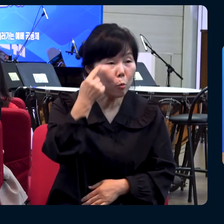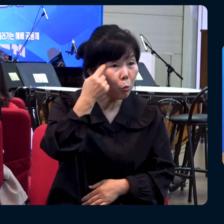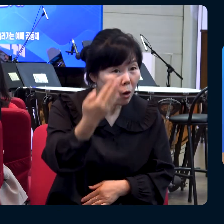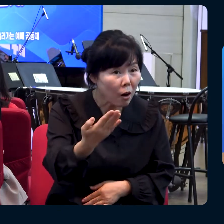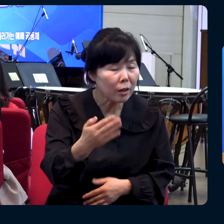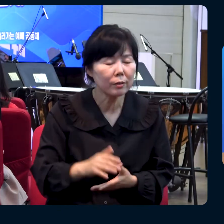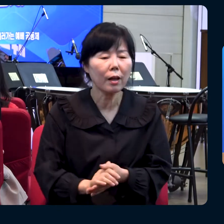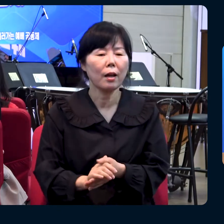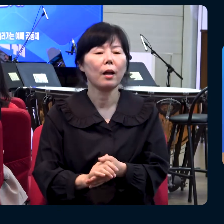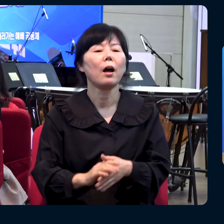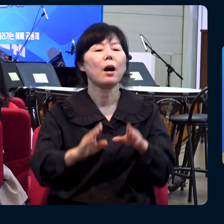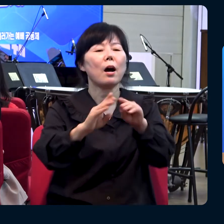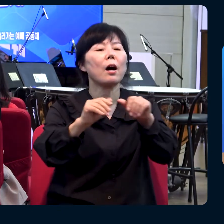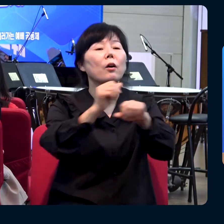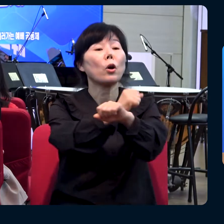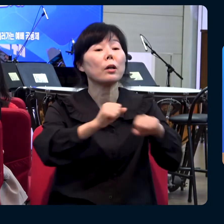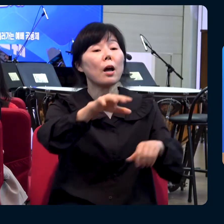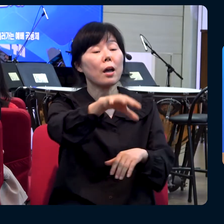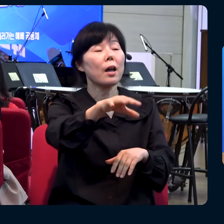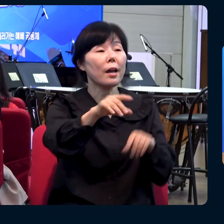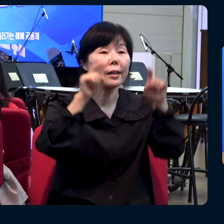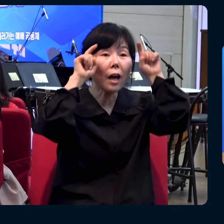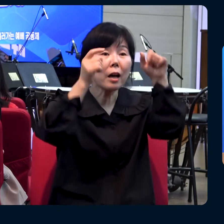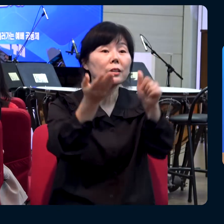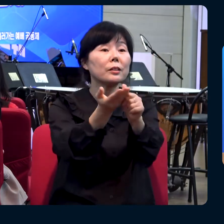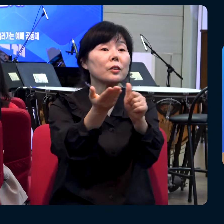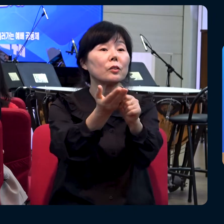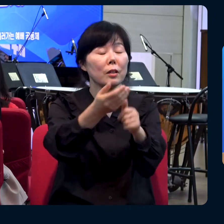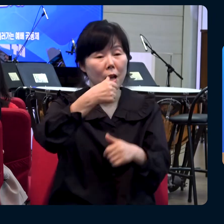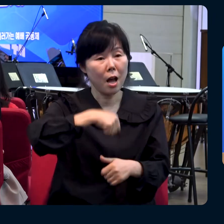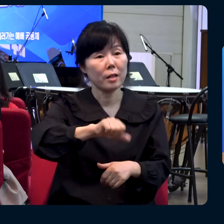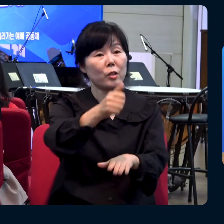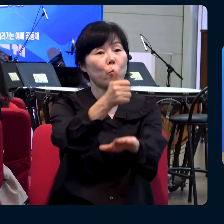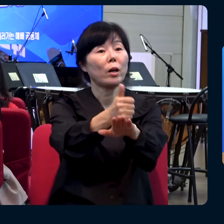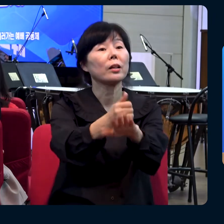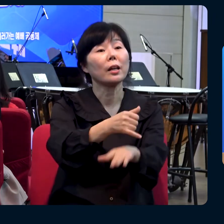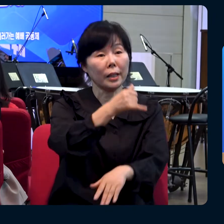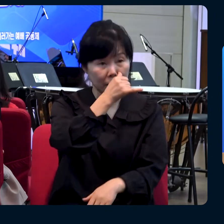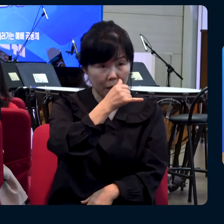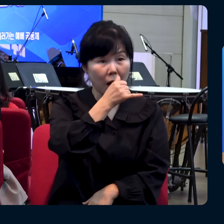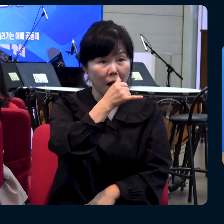들판에 막내가 있는데 아버지가 봐도 왕의 후가 아니라는 겁니다.